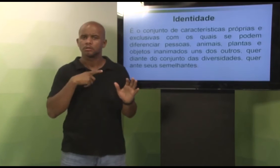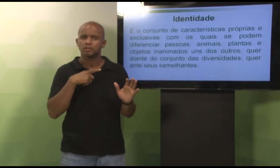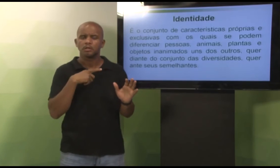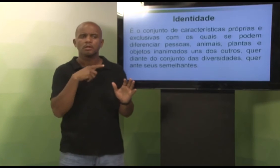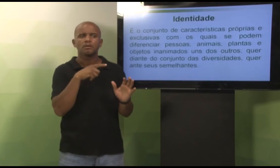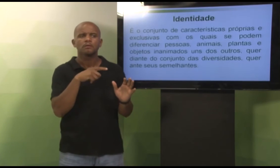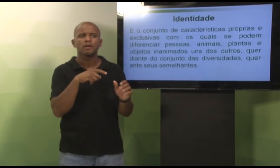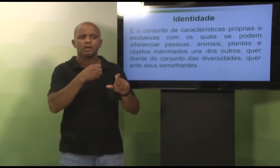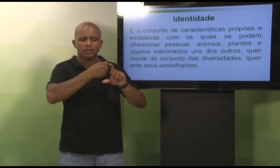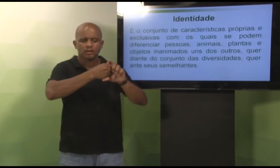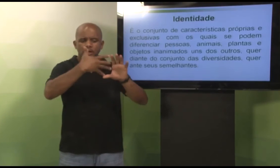identidade?